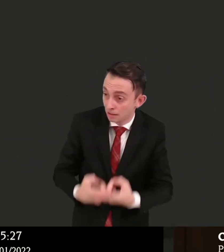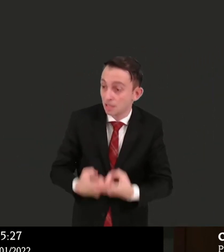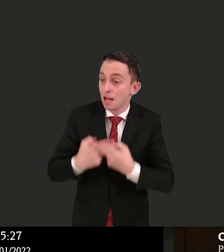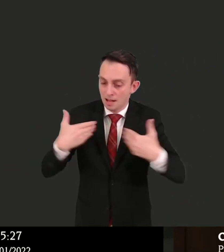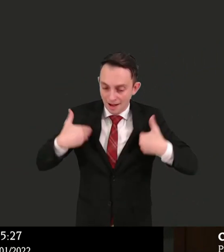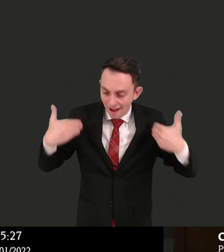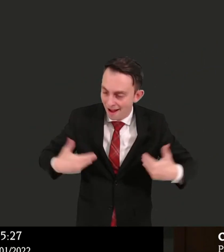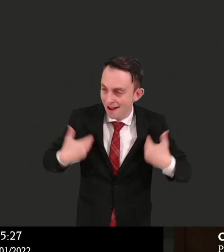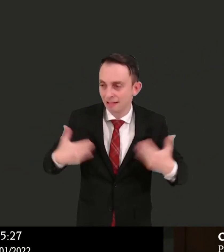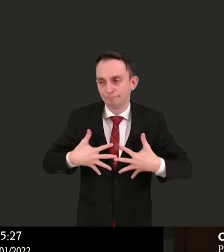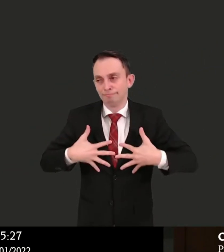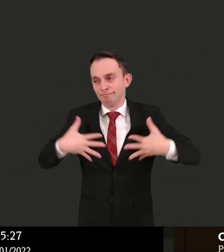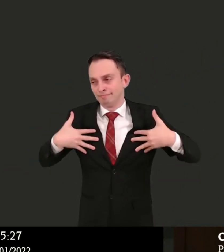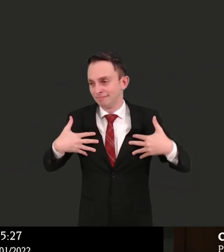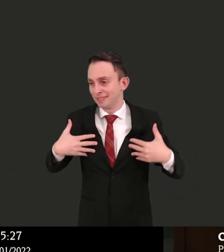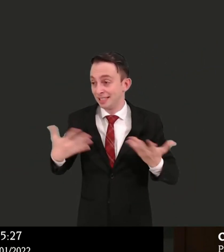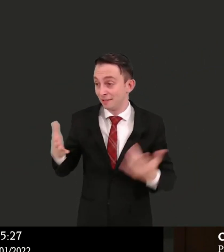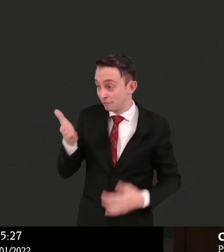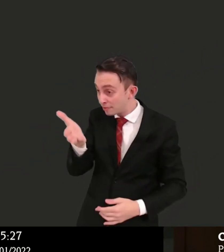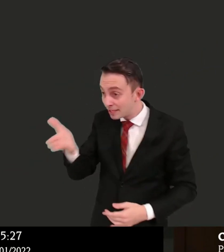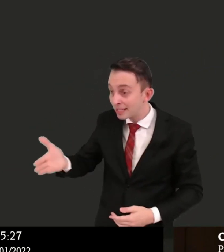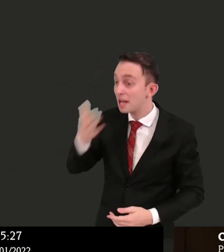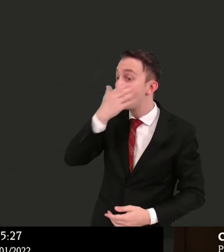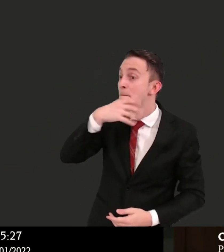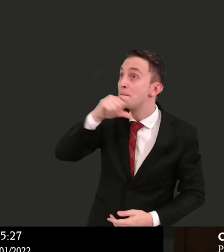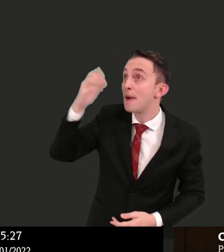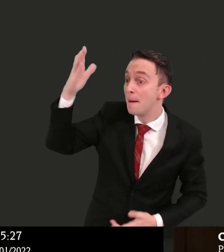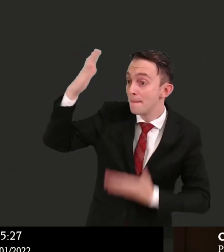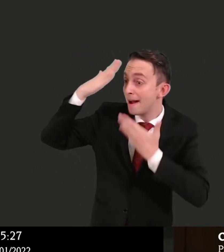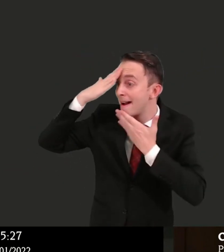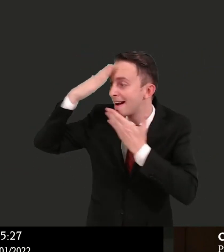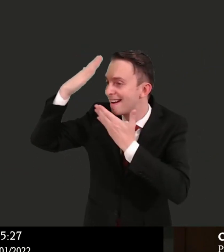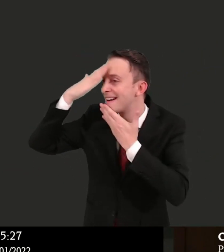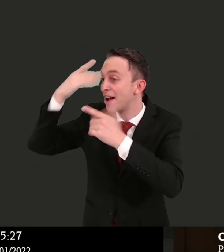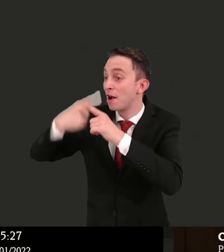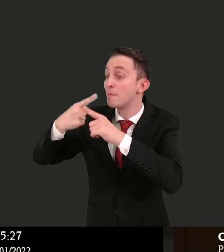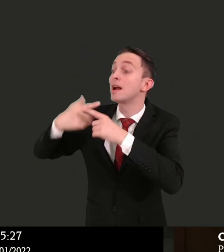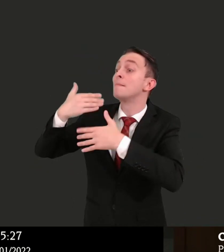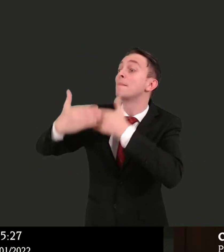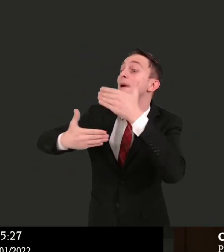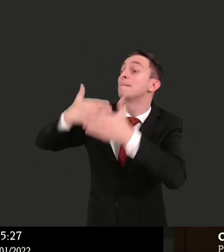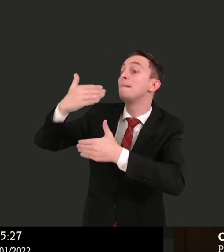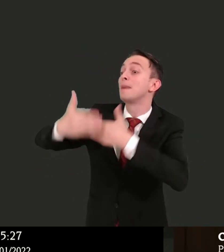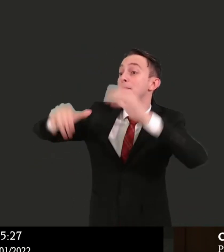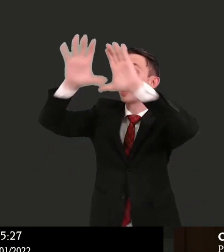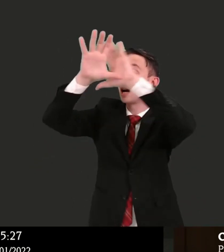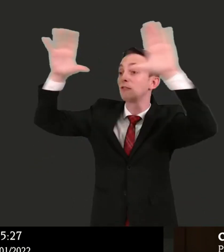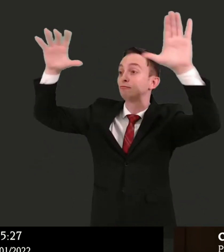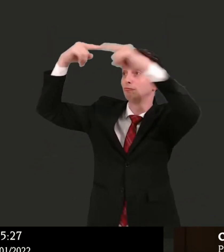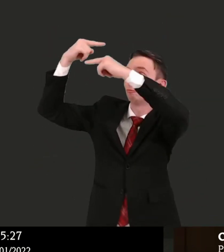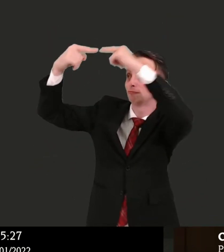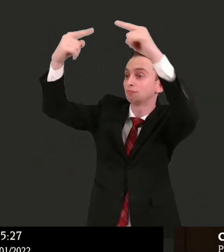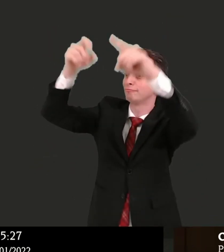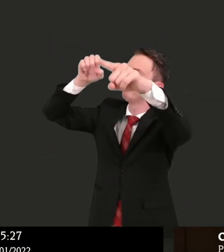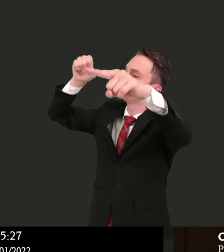gozo, dando graças ao Pai que nos fez idôneos para participar da herança dos santos na luz, o qual